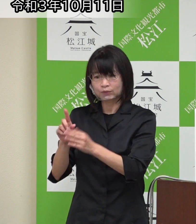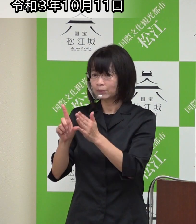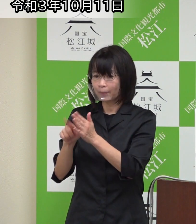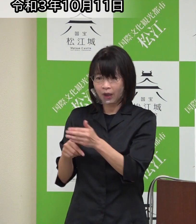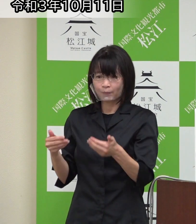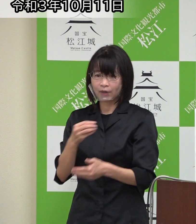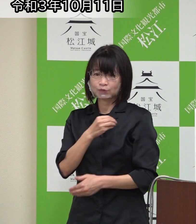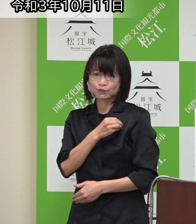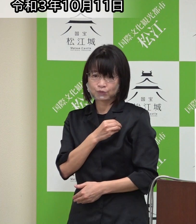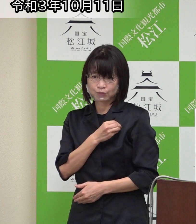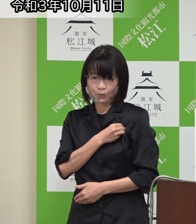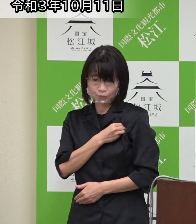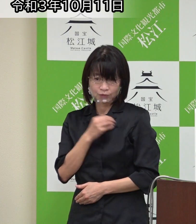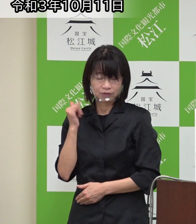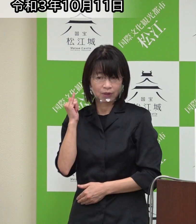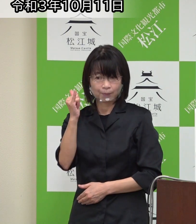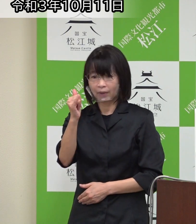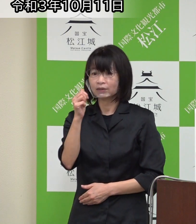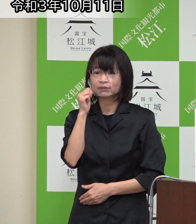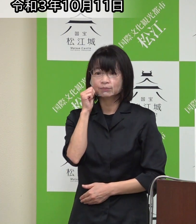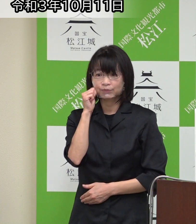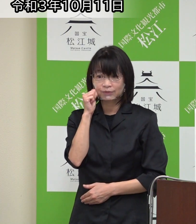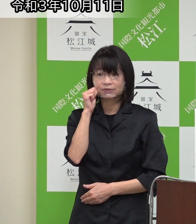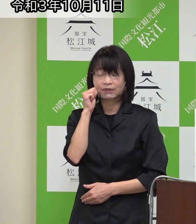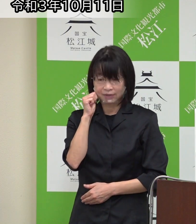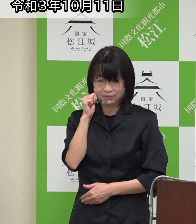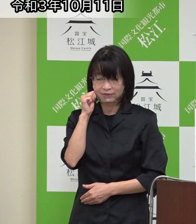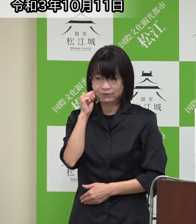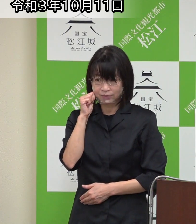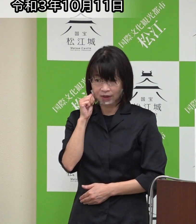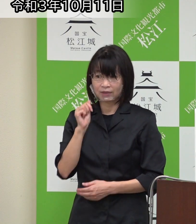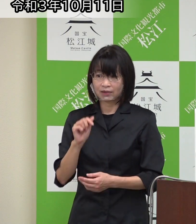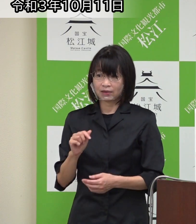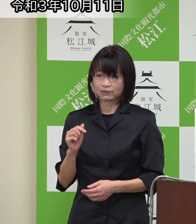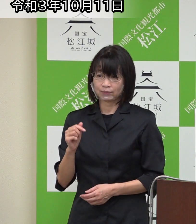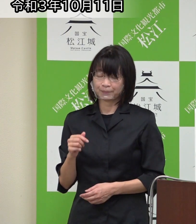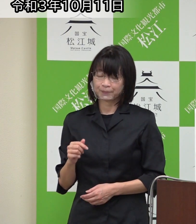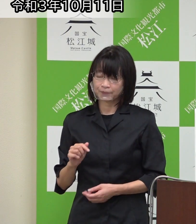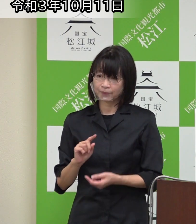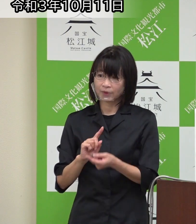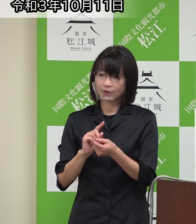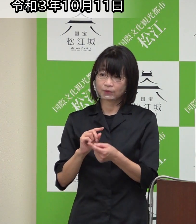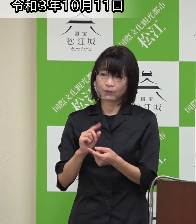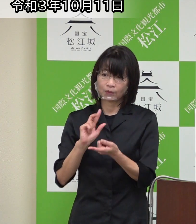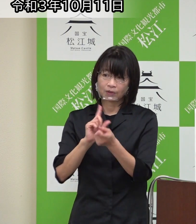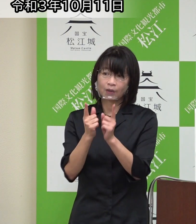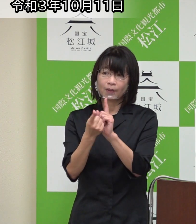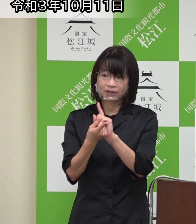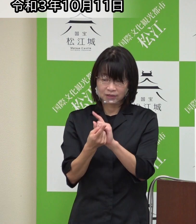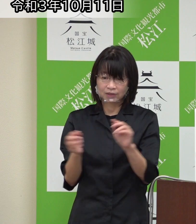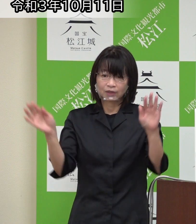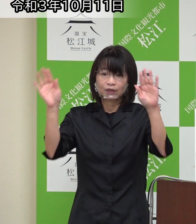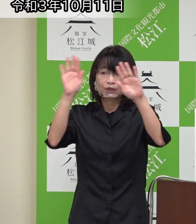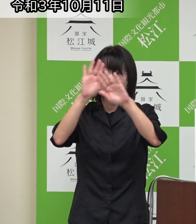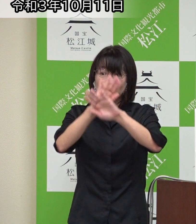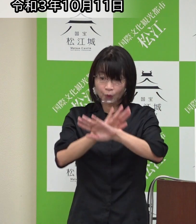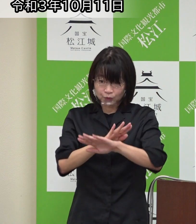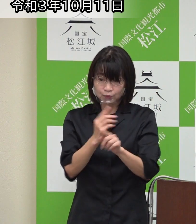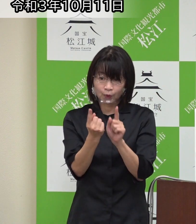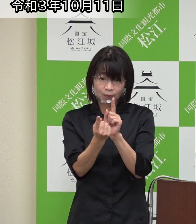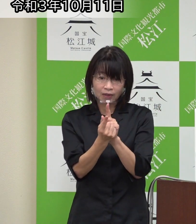365日答えられるこういったサービス提供があったらいいというふうな市民の皆様からの声をいただいておりまして、でそれに対応